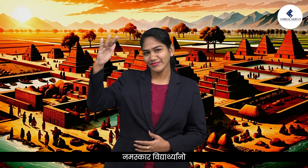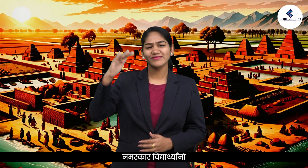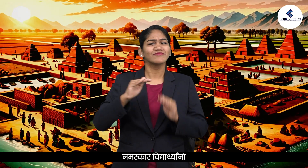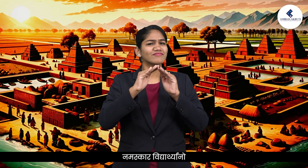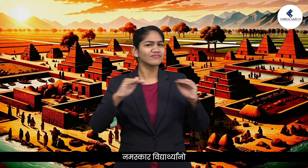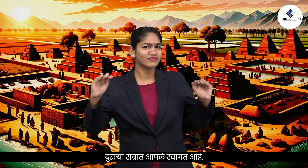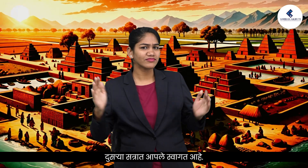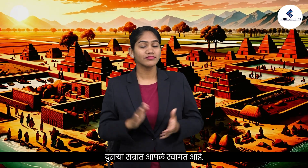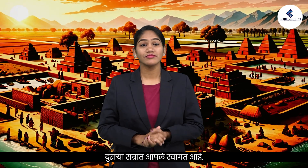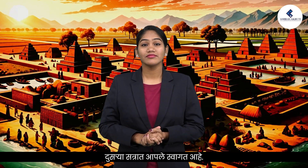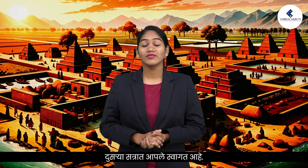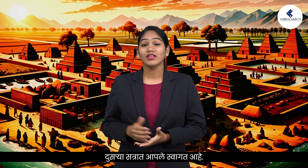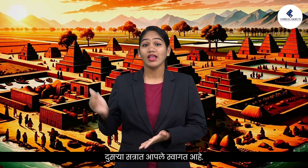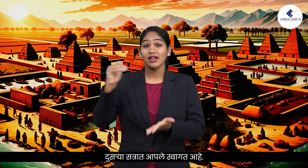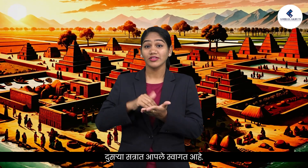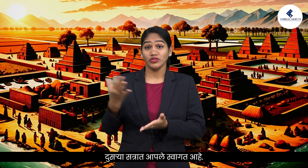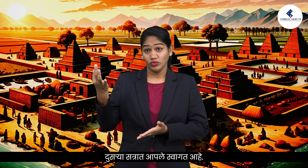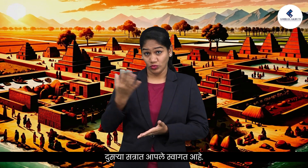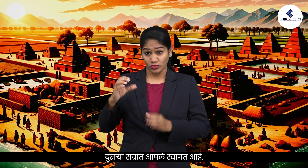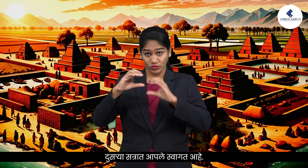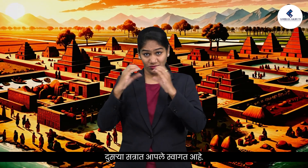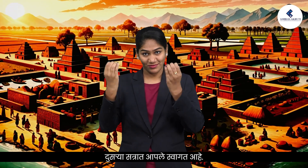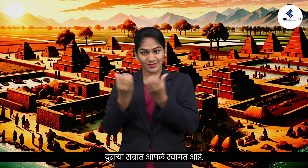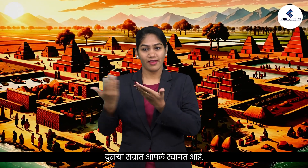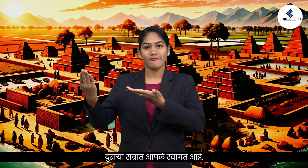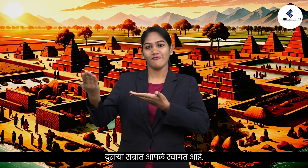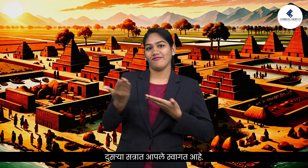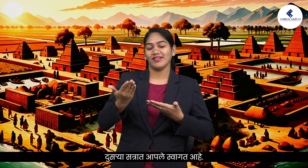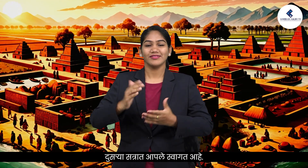नमस्कार विद्यार्थ्यांनो, दुसऱ्या सत्रात आपले स्वागत आहे.